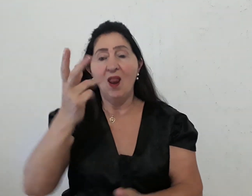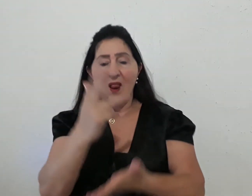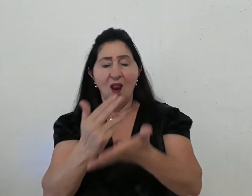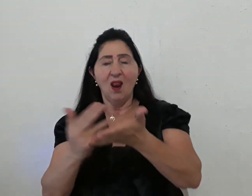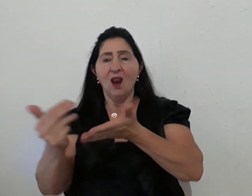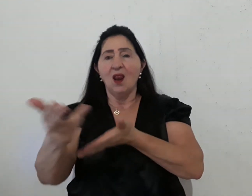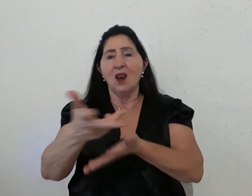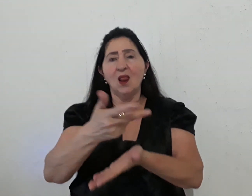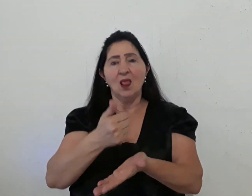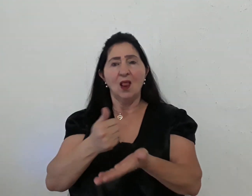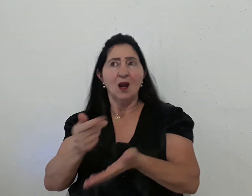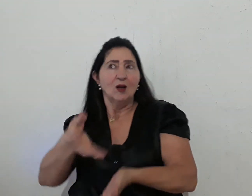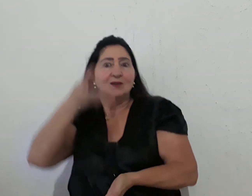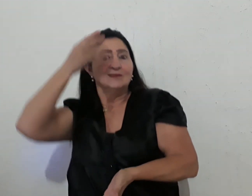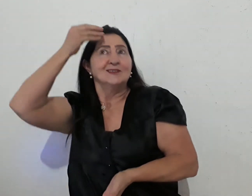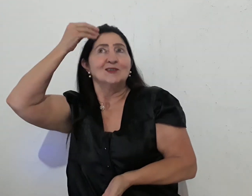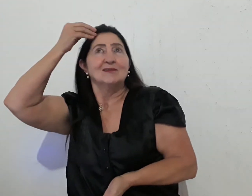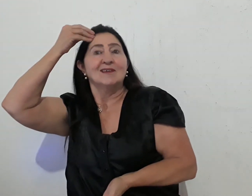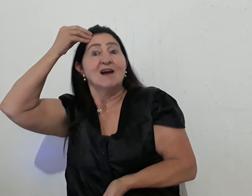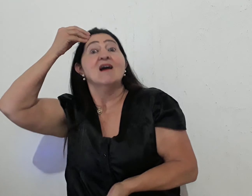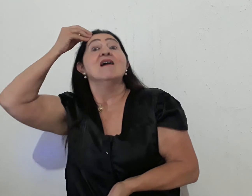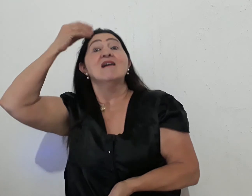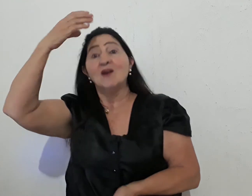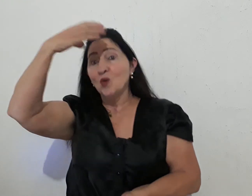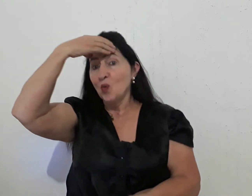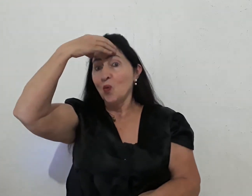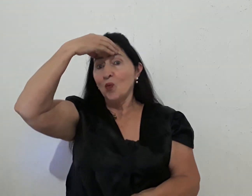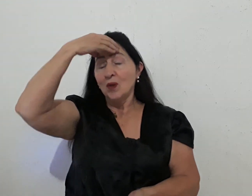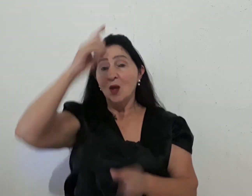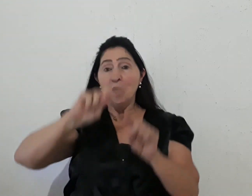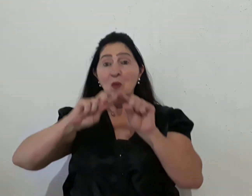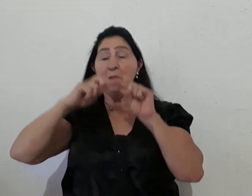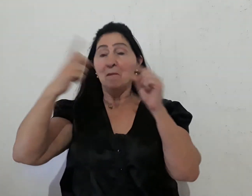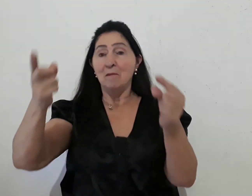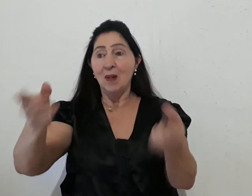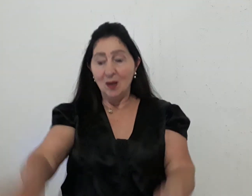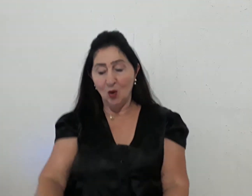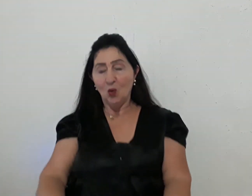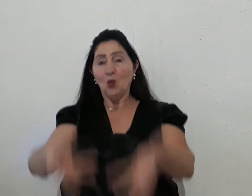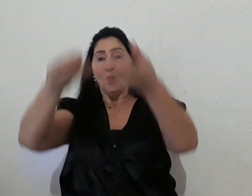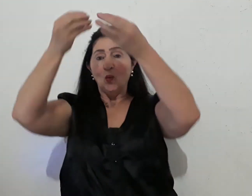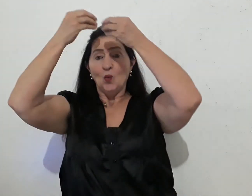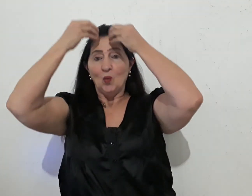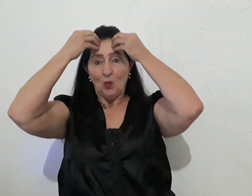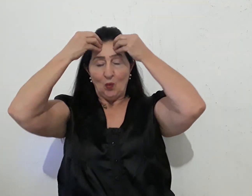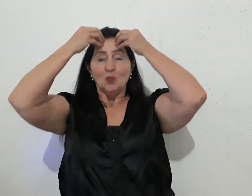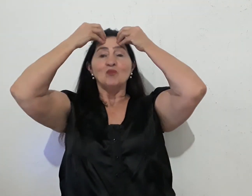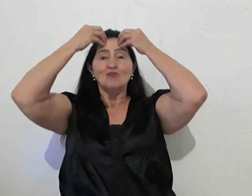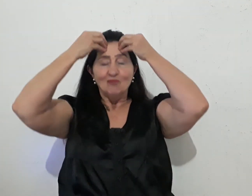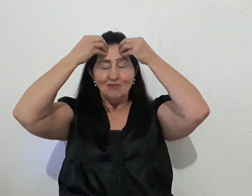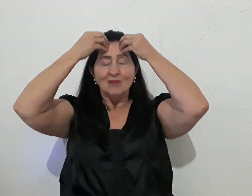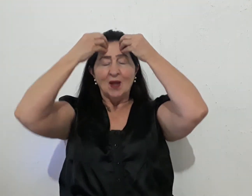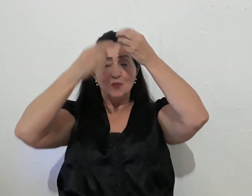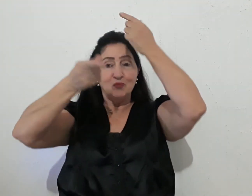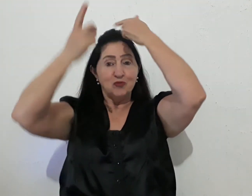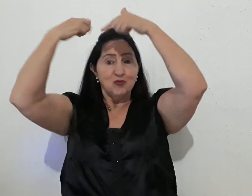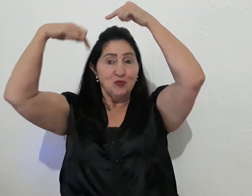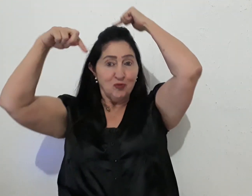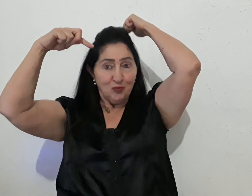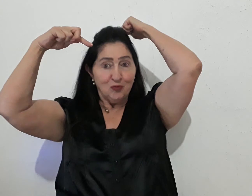fala apenas no plano consciente, mas consegue chegar às profundezas do inconsciente. Baseando